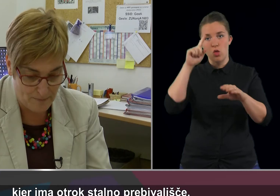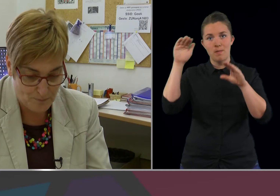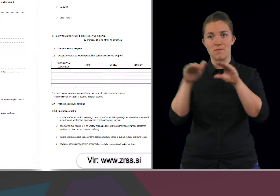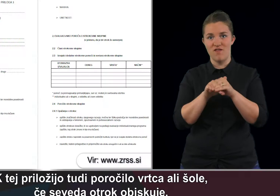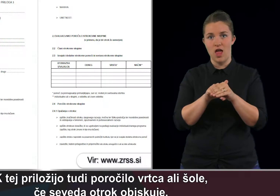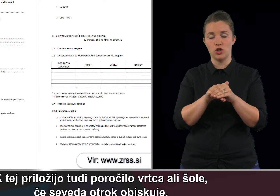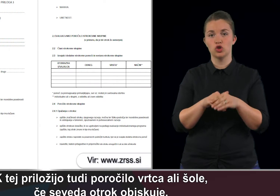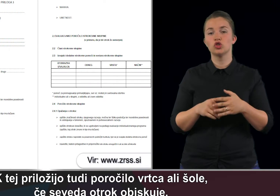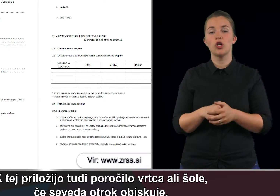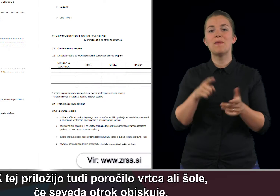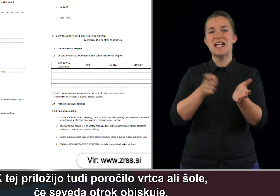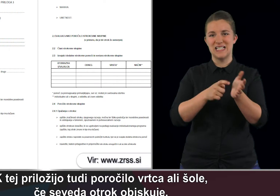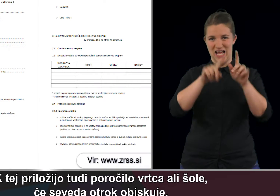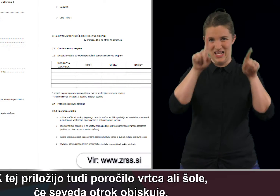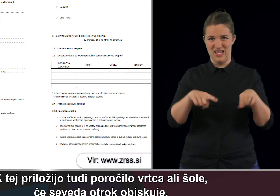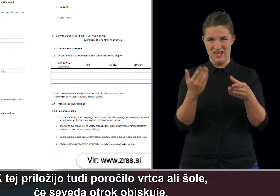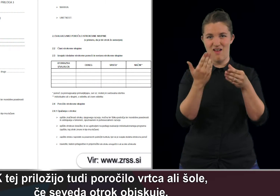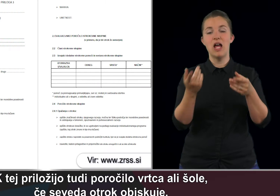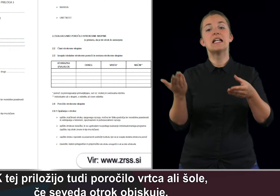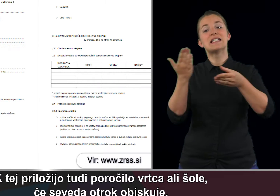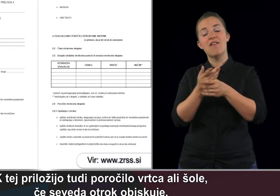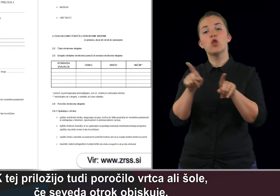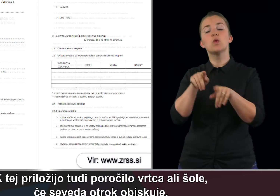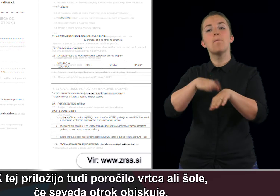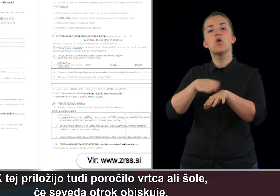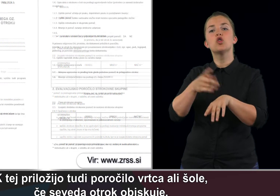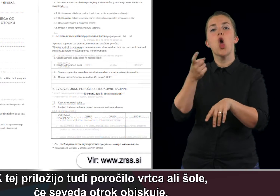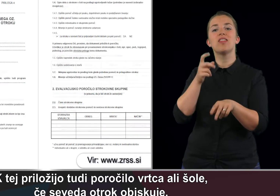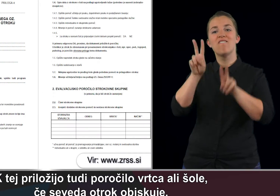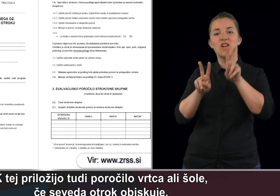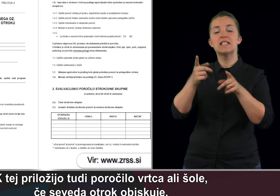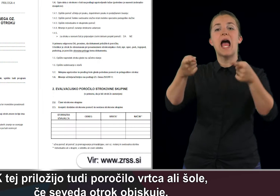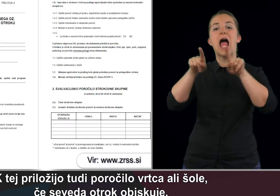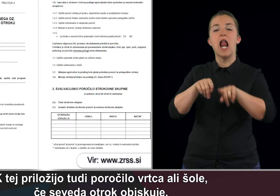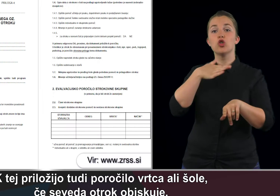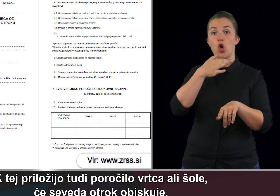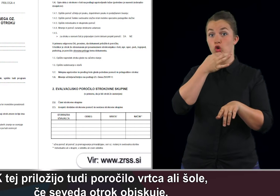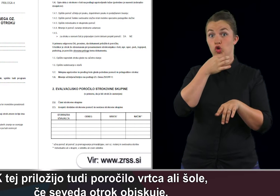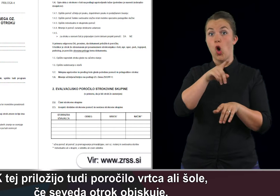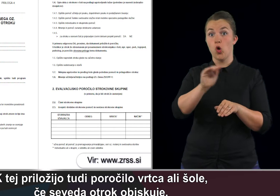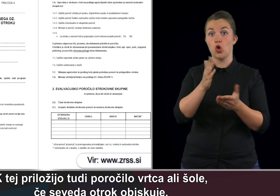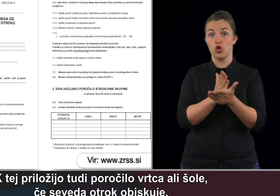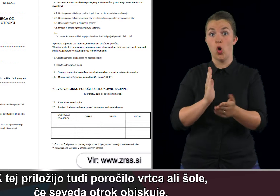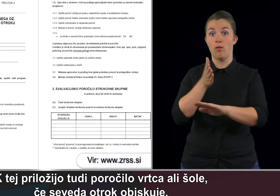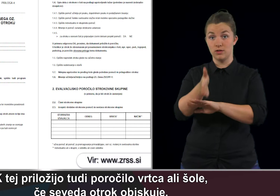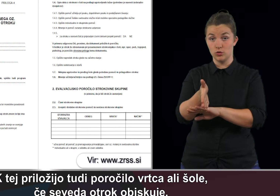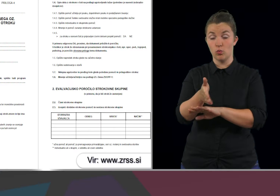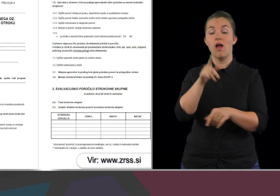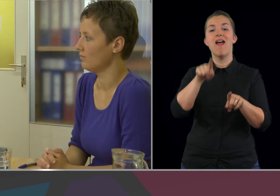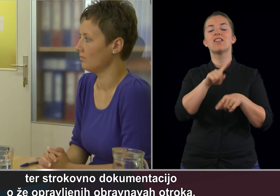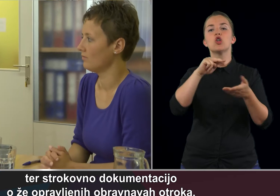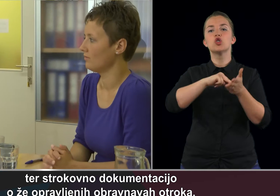prebivališče. K zahtevi priložijo tudi poročilo vrtca ali šole, če jo seveda otrok